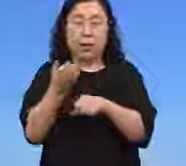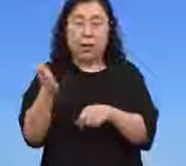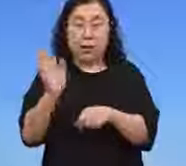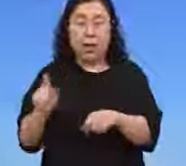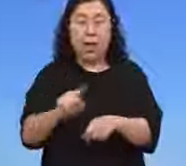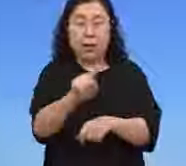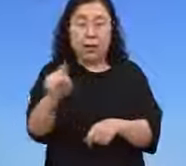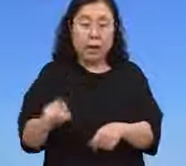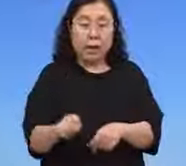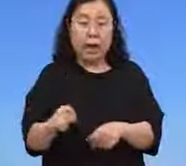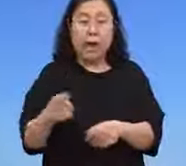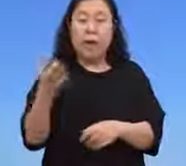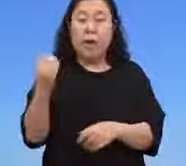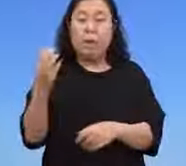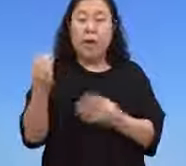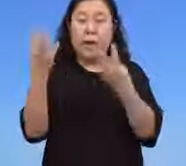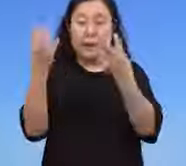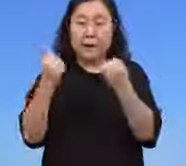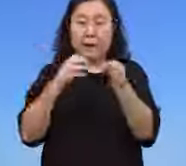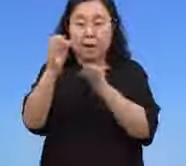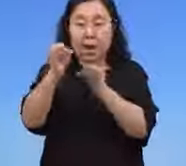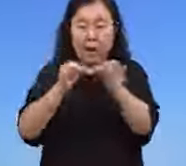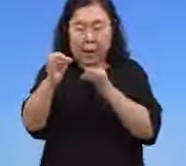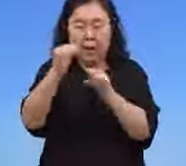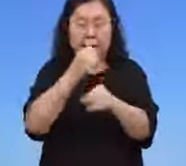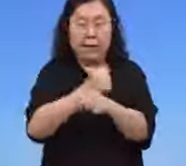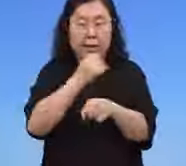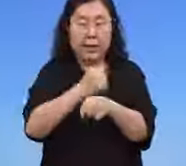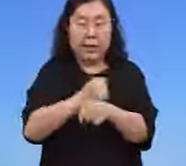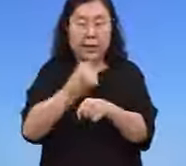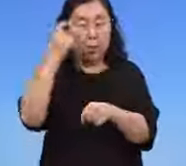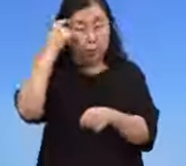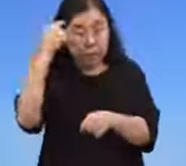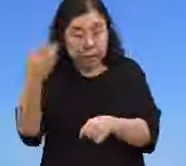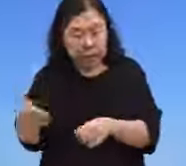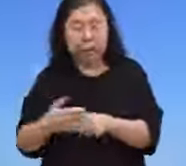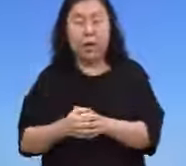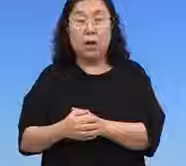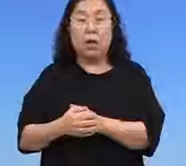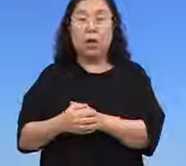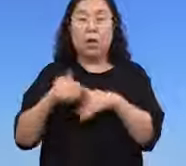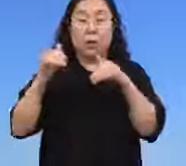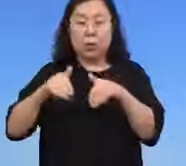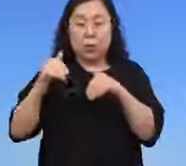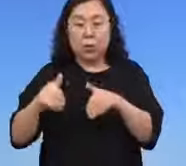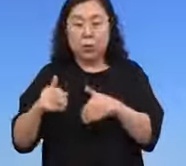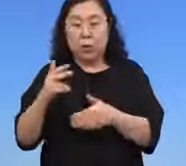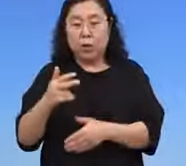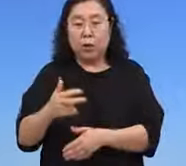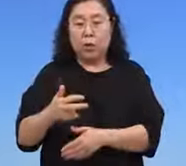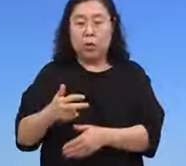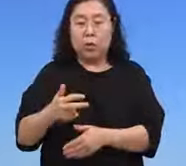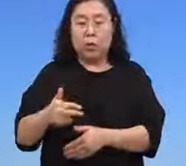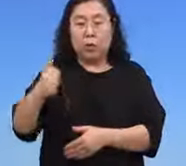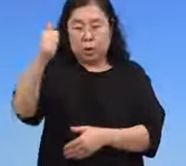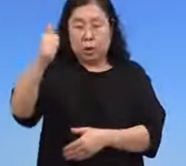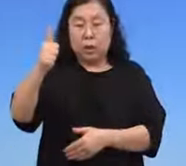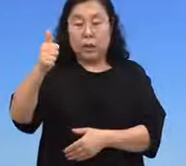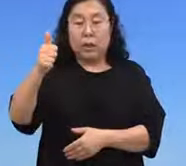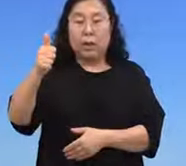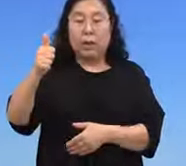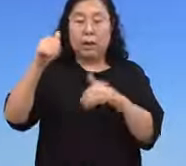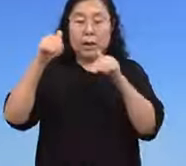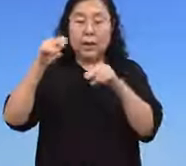주인이 너희가 얼마나 많은 거래를 했느냐라고 묻는다면 이는 종들이 주인이 자리를 비운